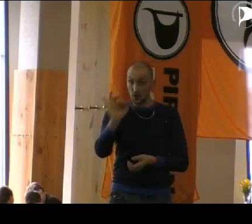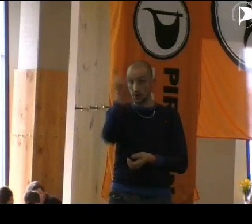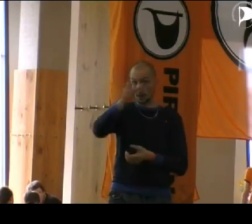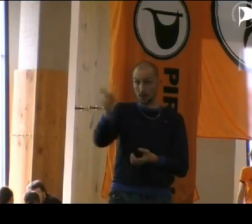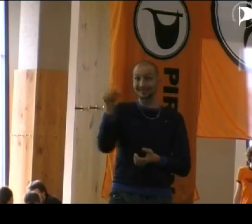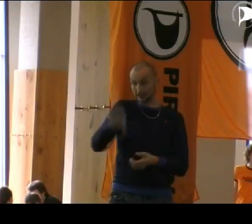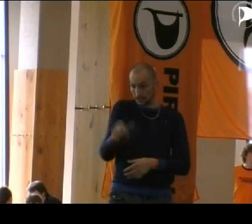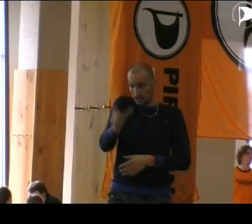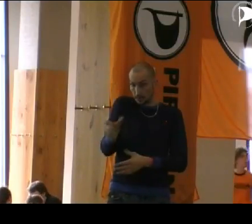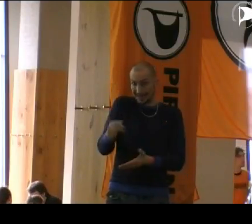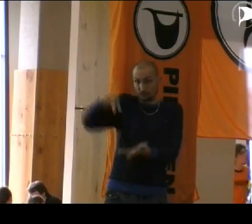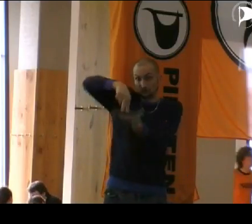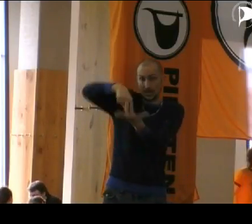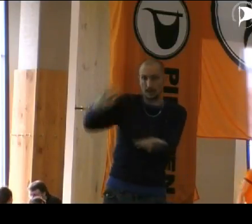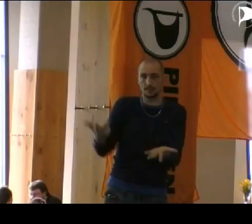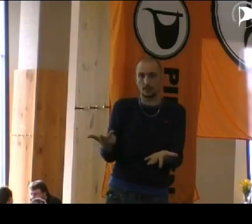aufstellen lassen